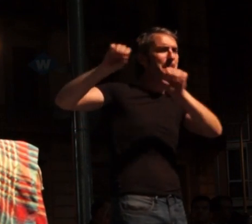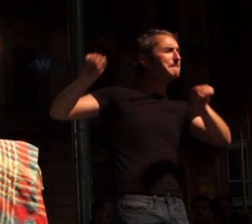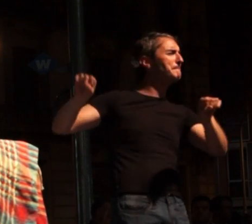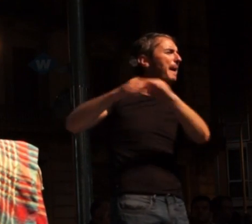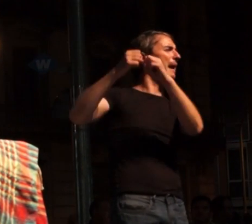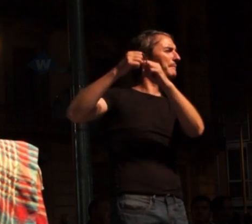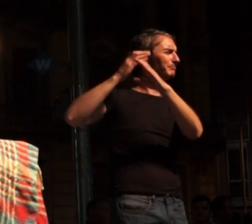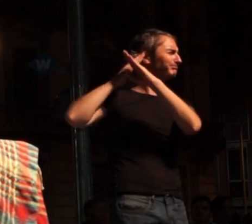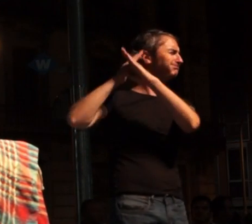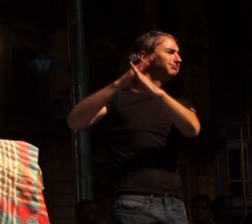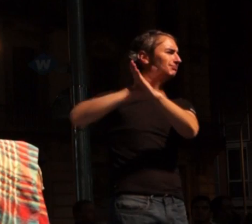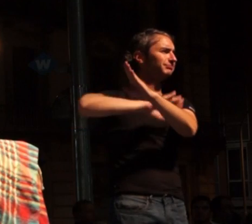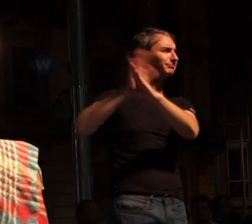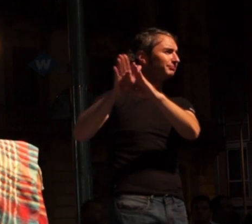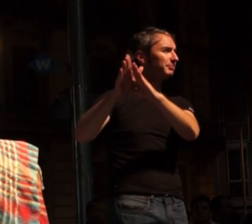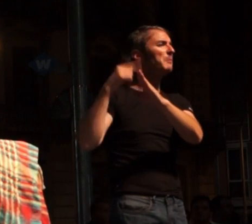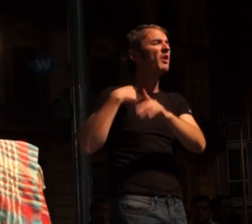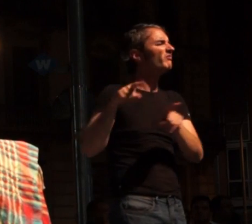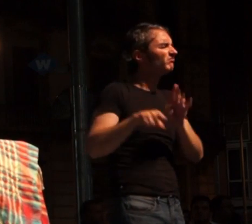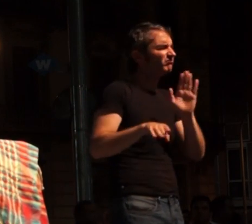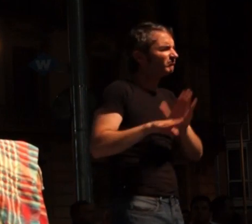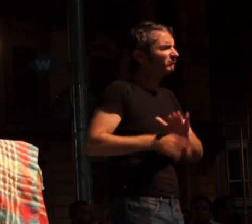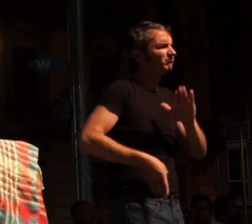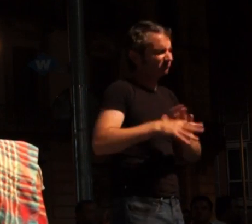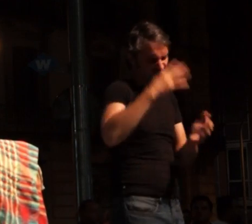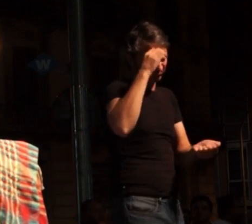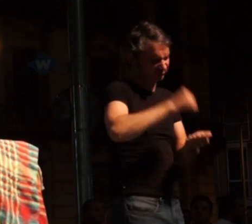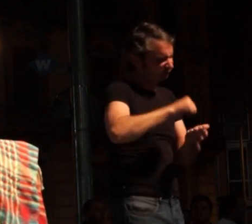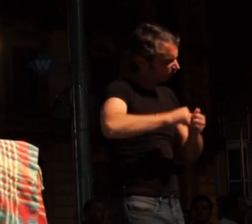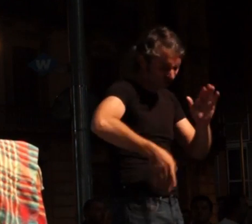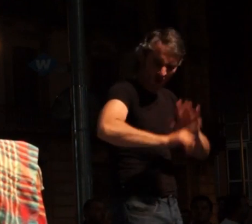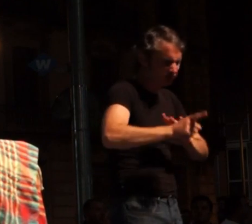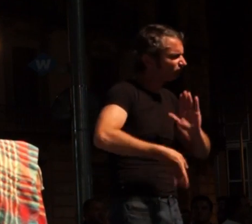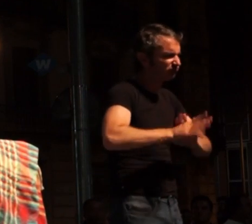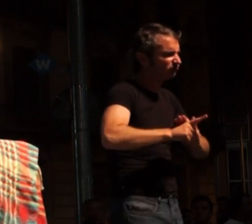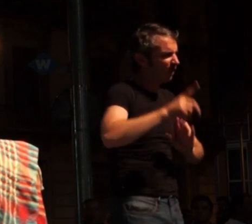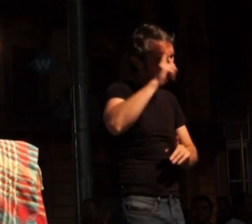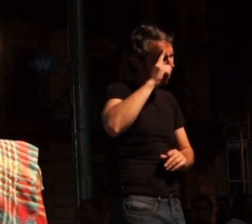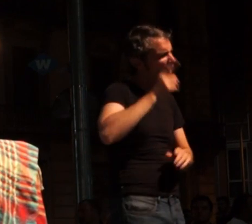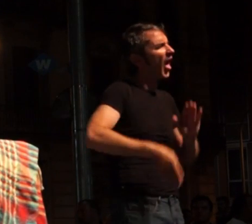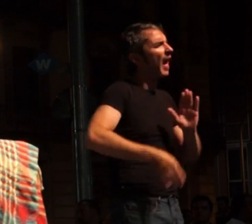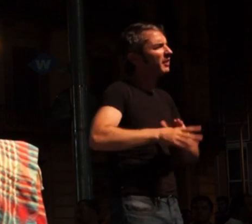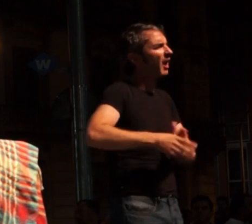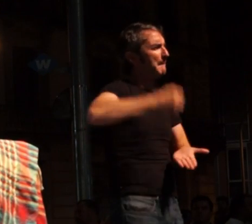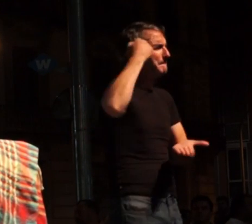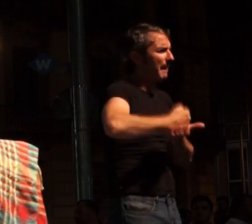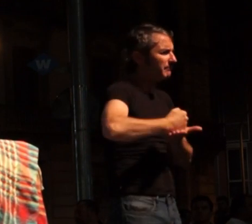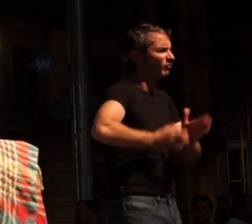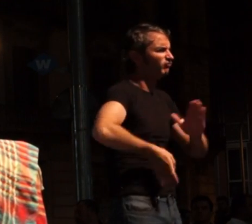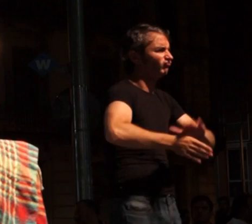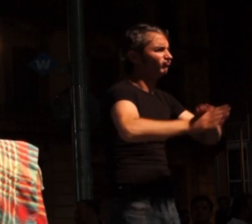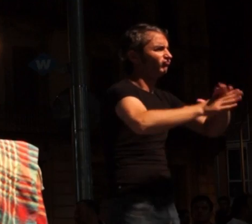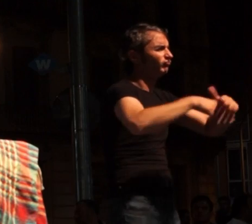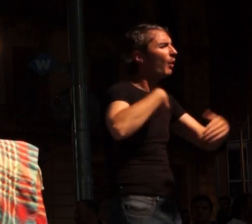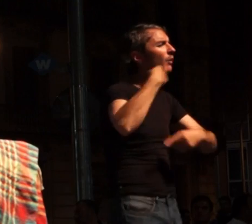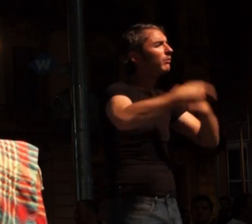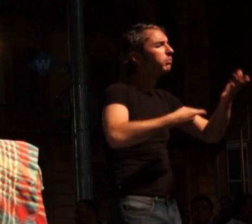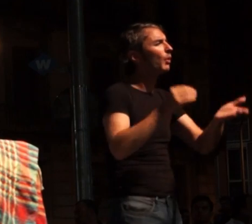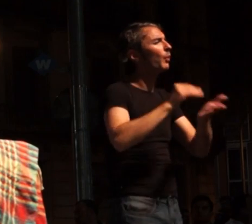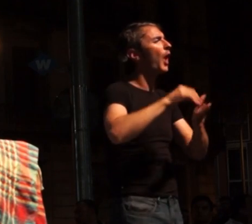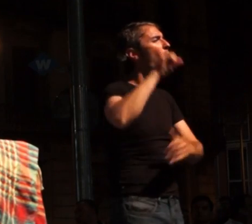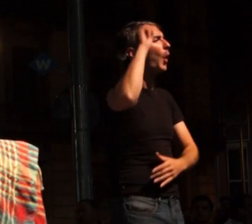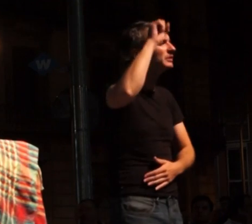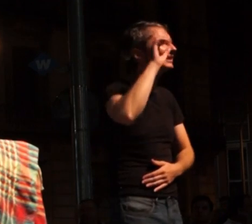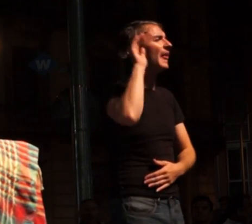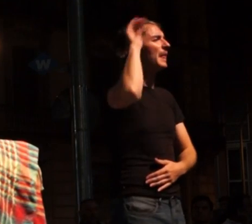mai resignats i sempre tossuts, rebrotaren noves i velles organitzacions de lluita. De nou, comunistes,